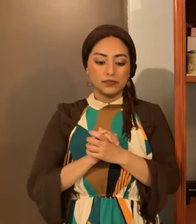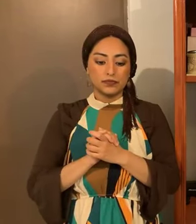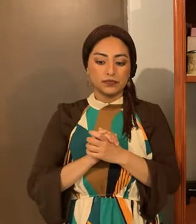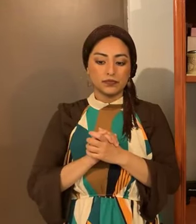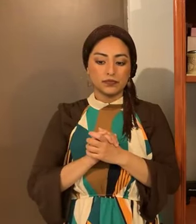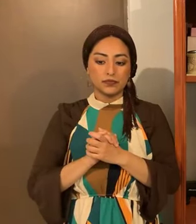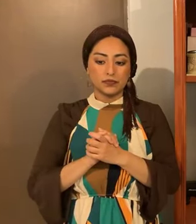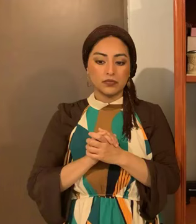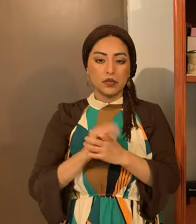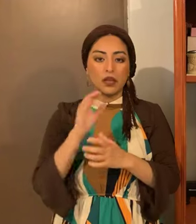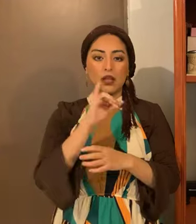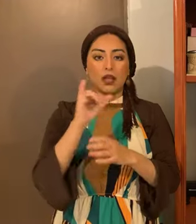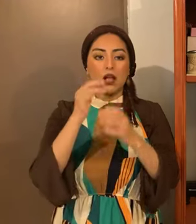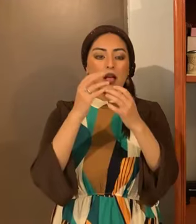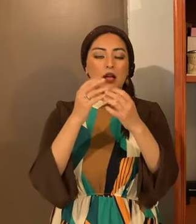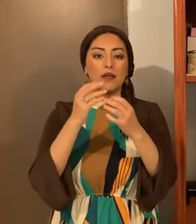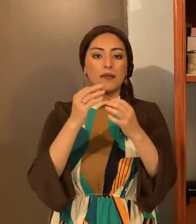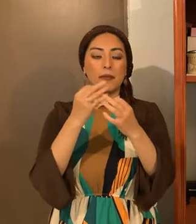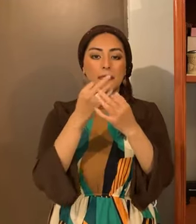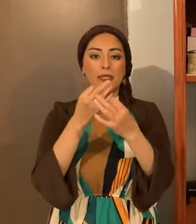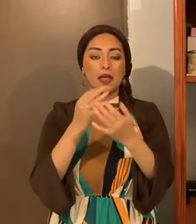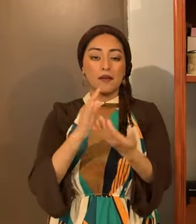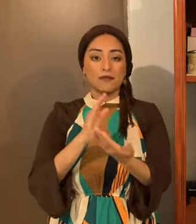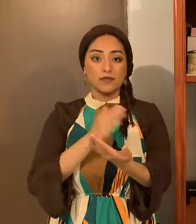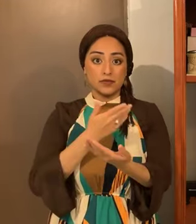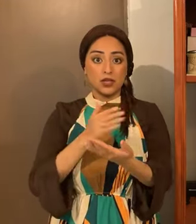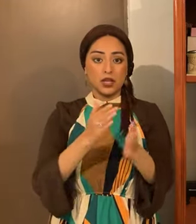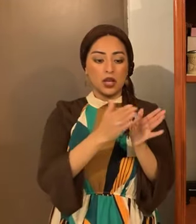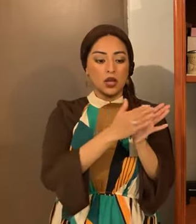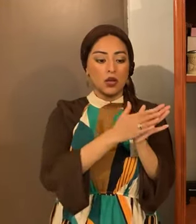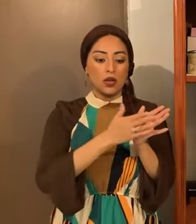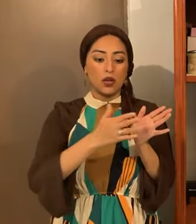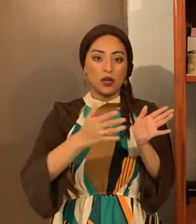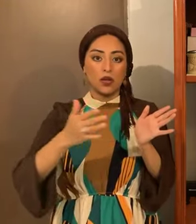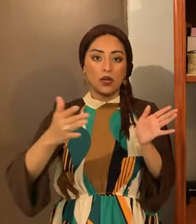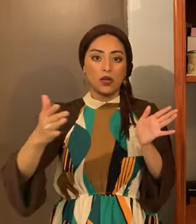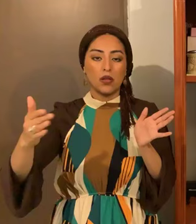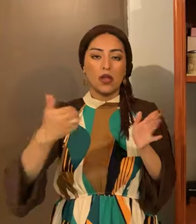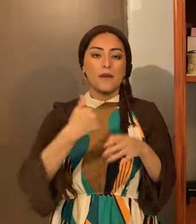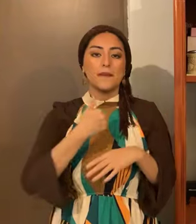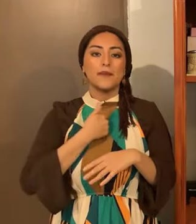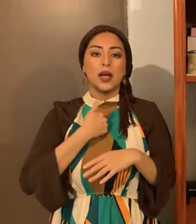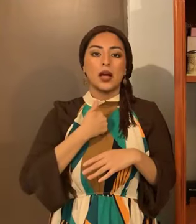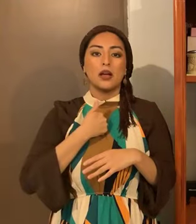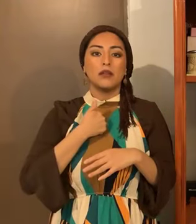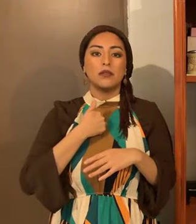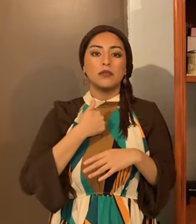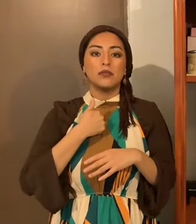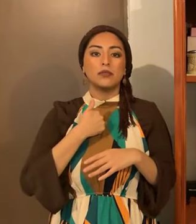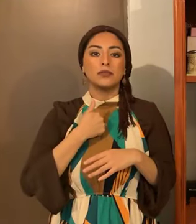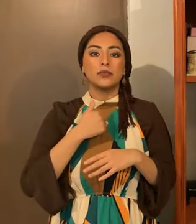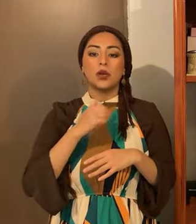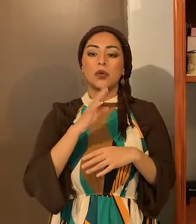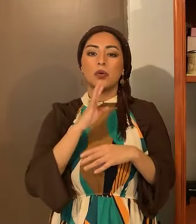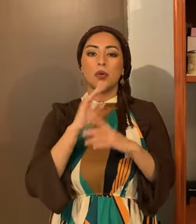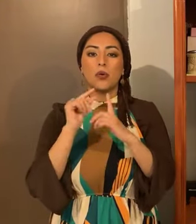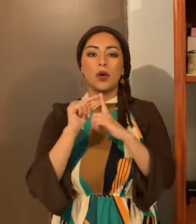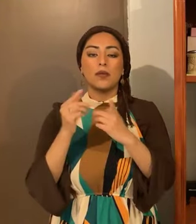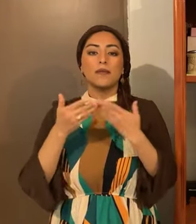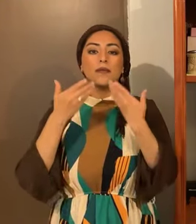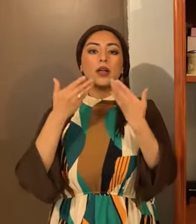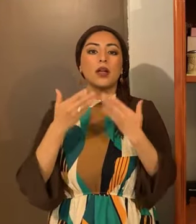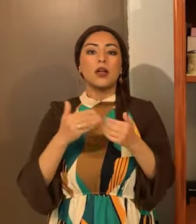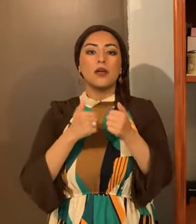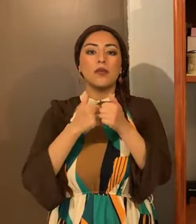marcado, sino el ir avanzando en la Jalel, en el canto, era precisamente conforme al texto y conforme a la